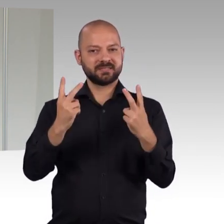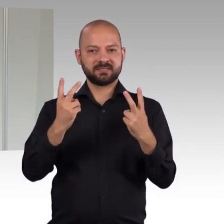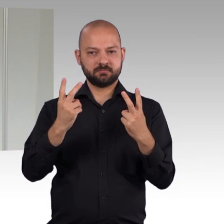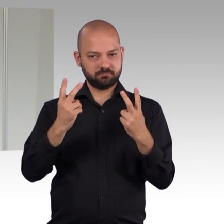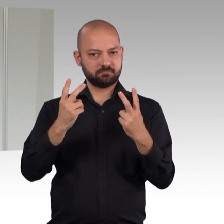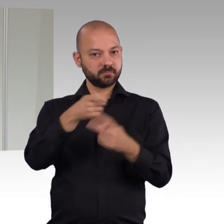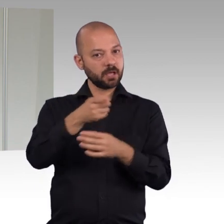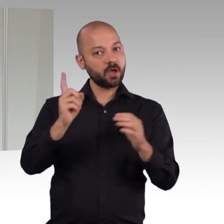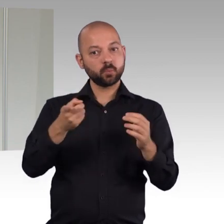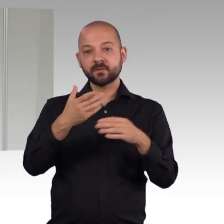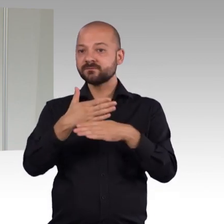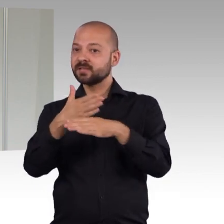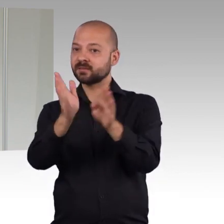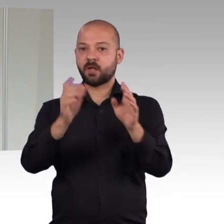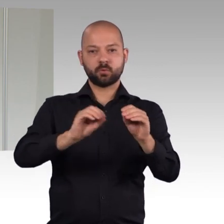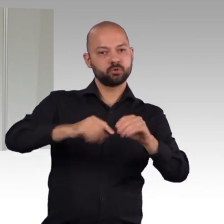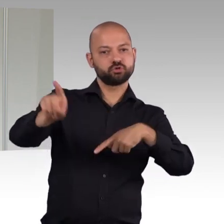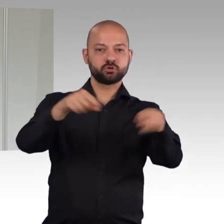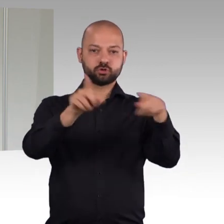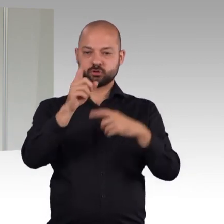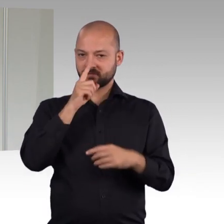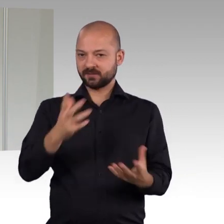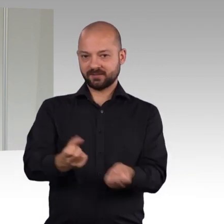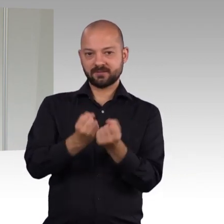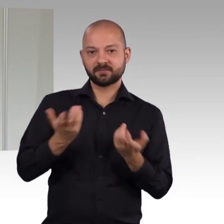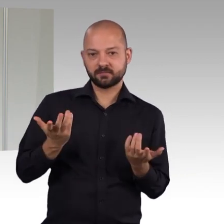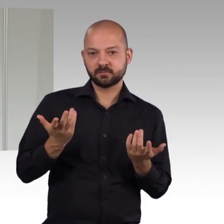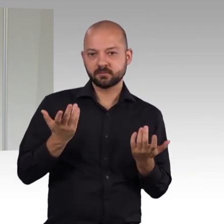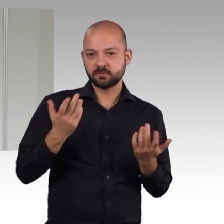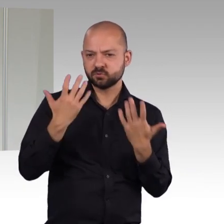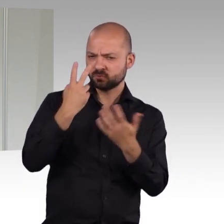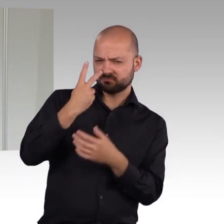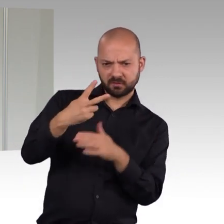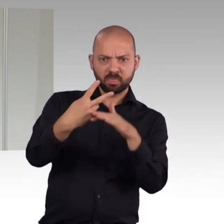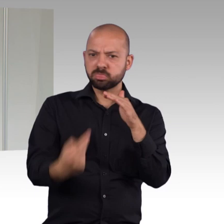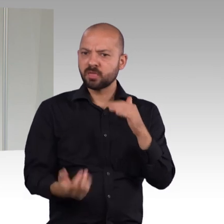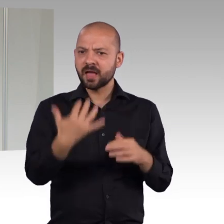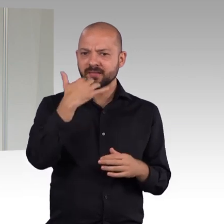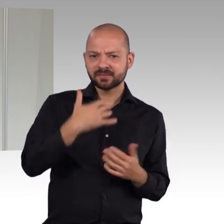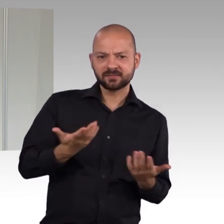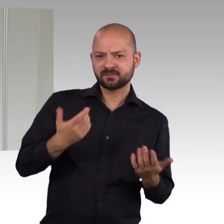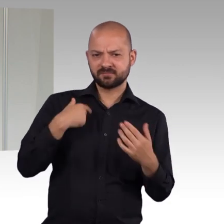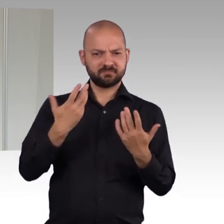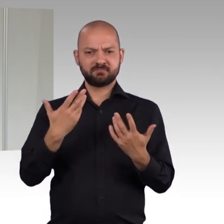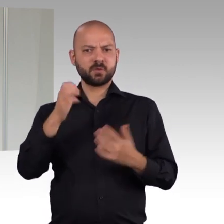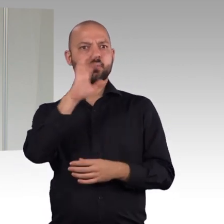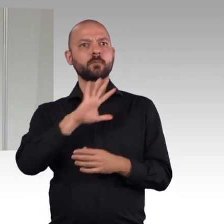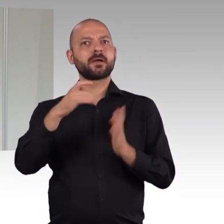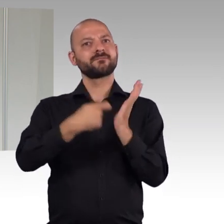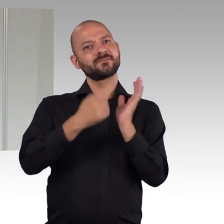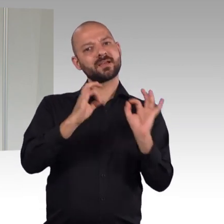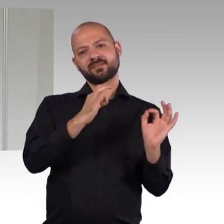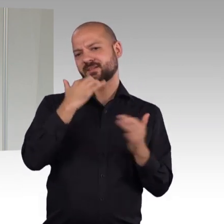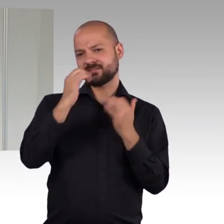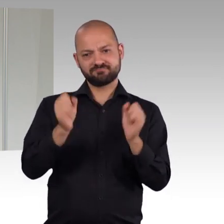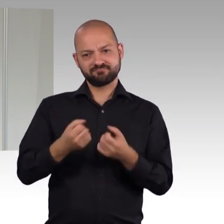sich Konflikte und da entstehen neue Krisen. Und wer die Erneuerbaren ausbremst und auf Öl, Kohle und Gas setzt, der zerstört nicht nur